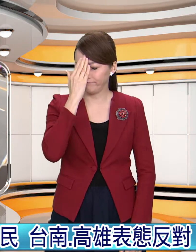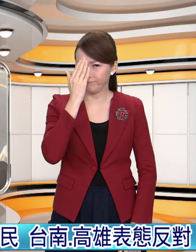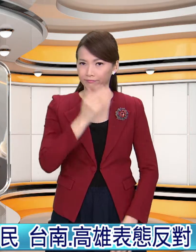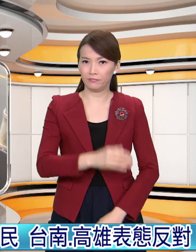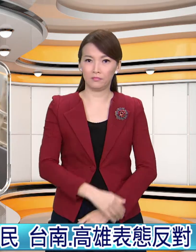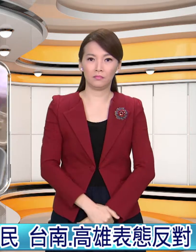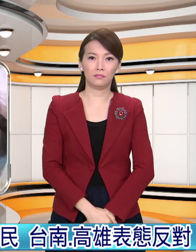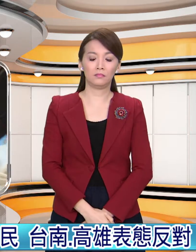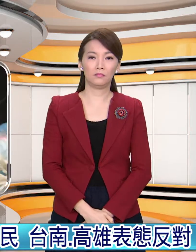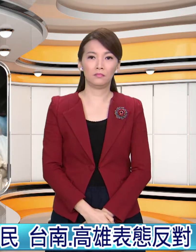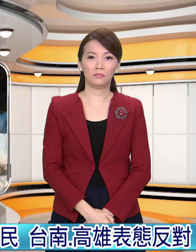造成不便。